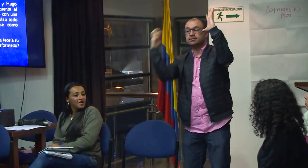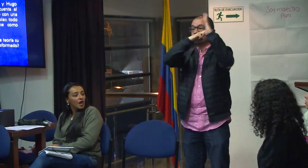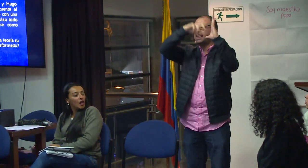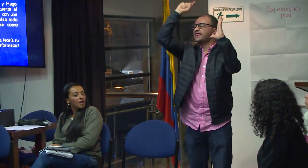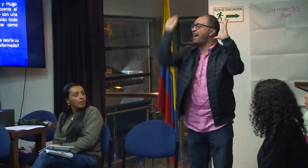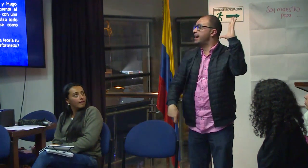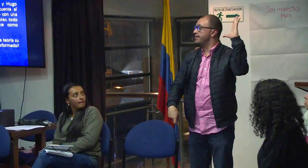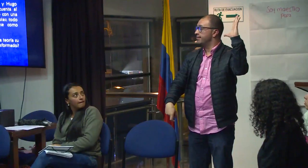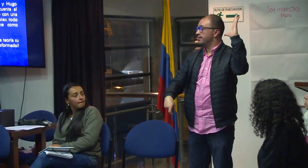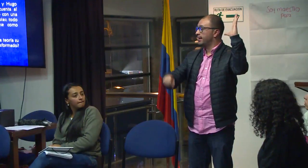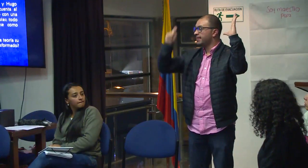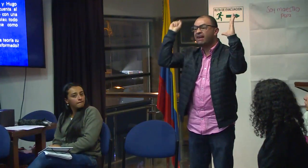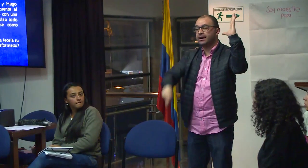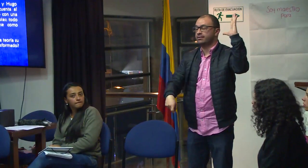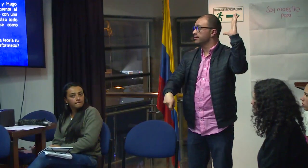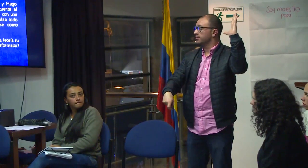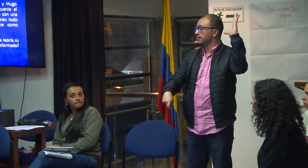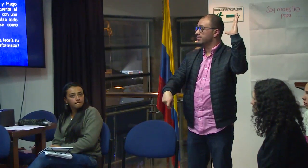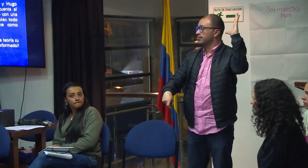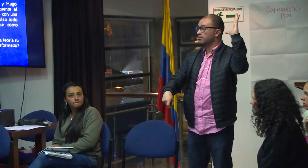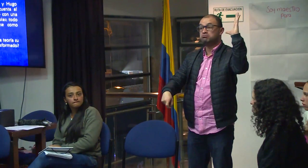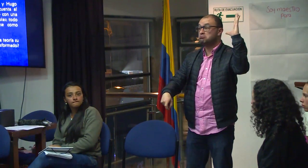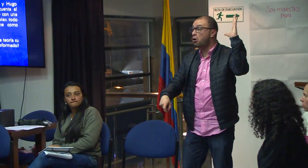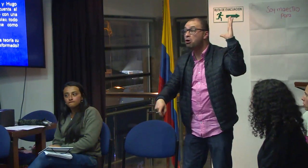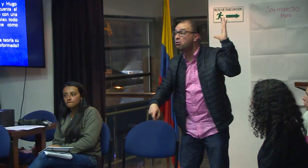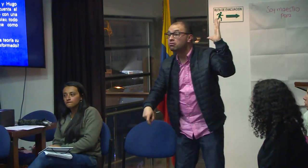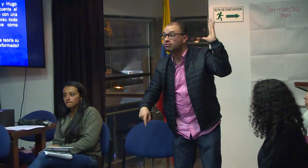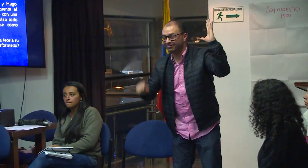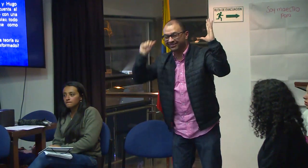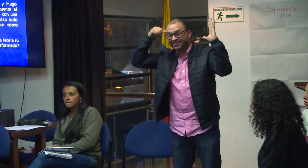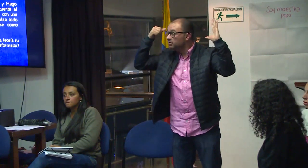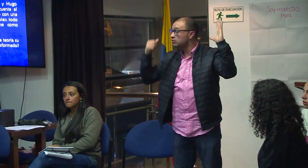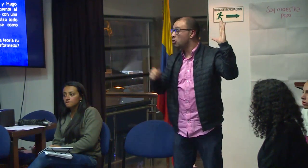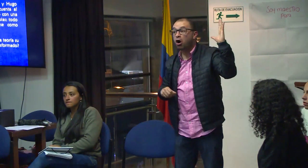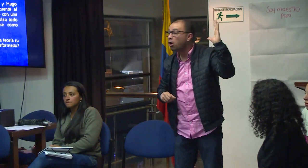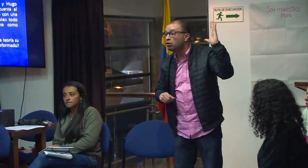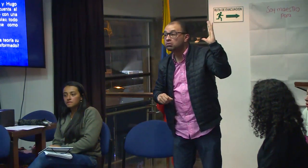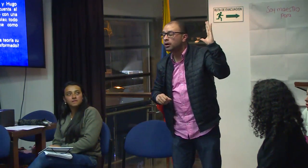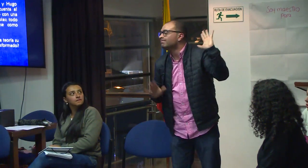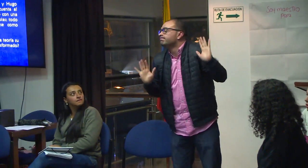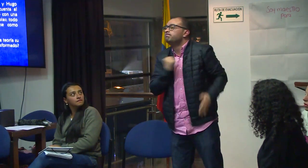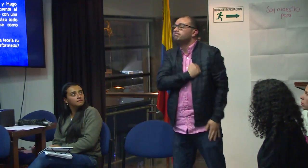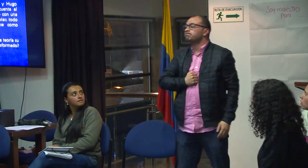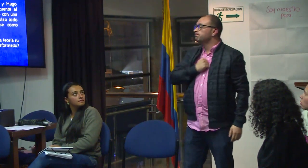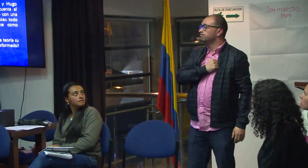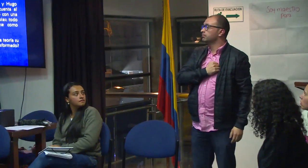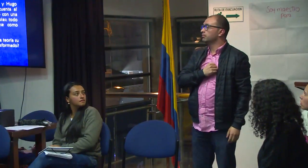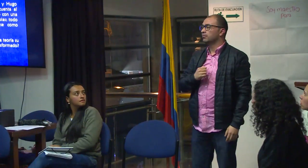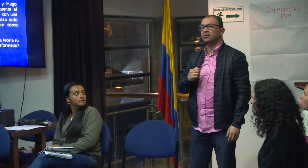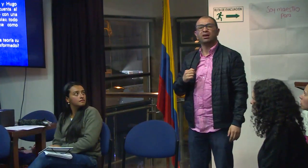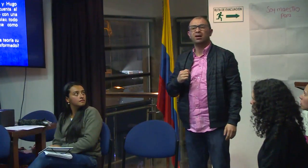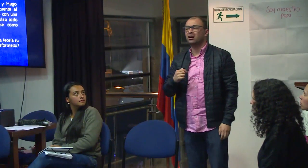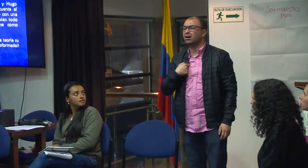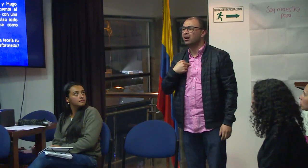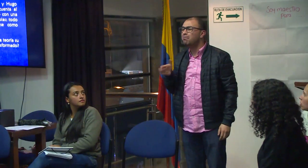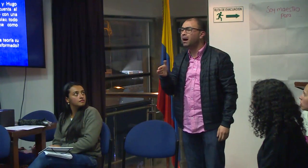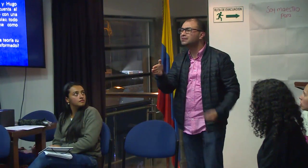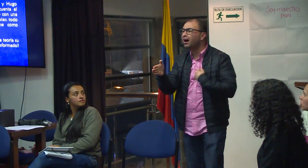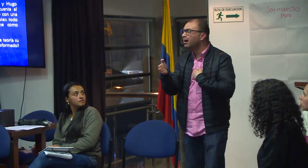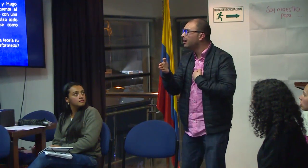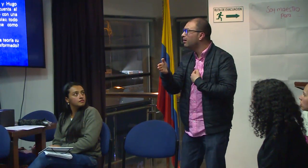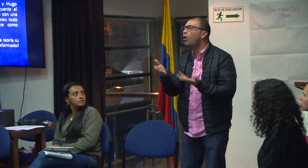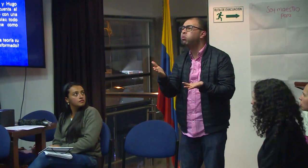que todos deben trepar al árbol, ¿sí? Y todos se quedan como, pero tengo que